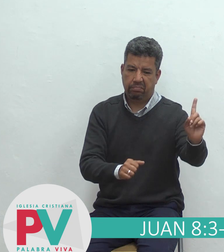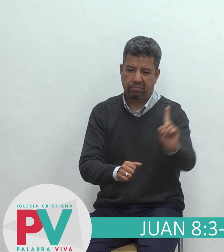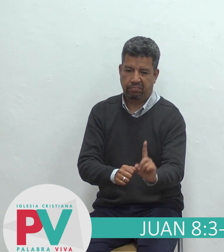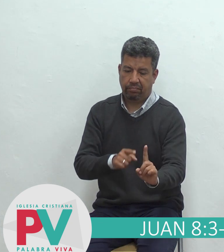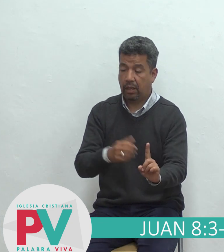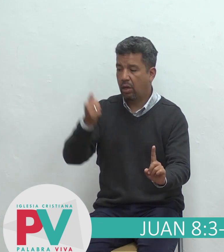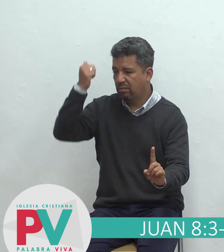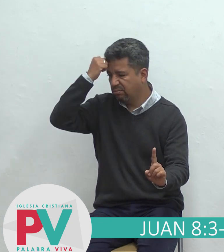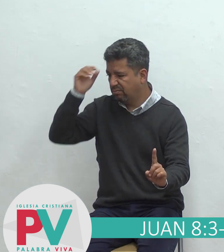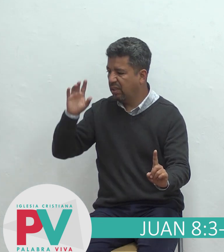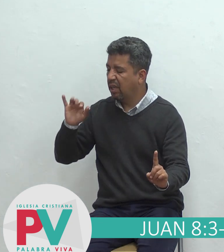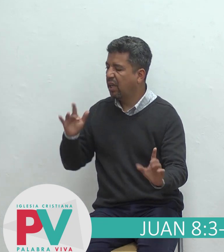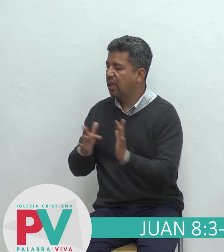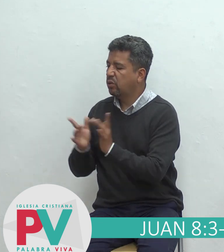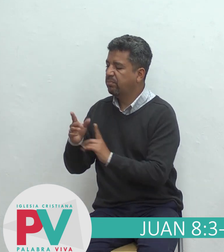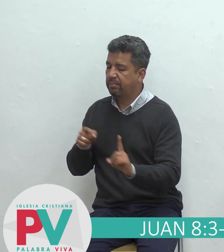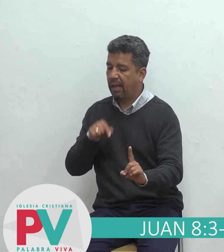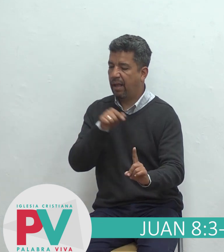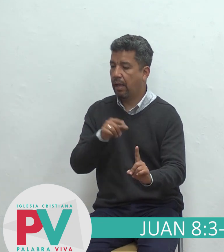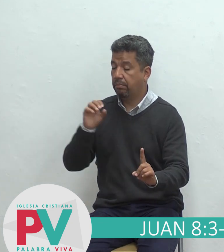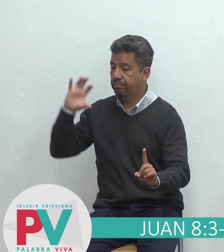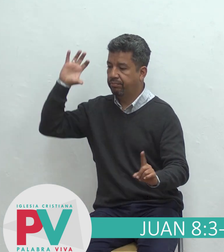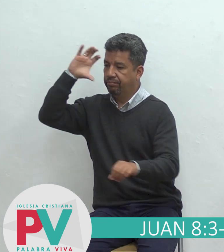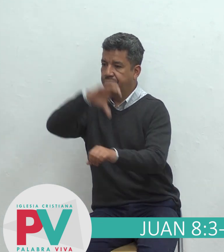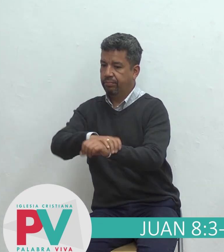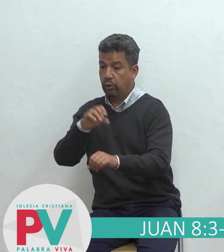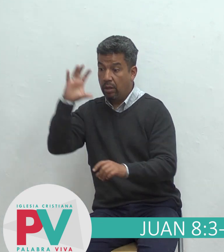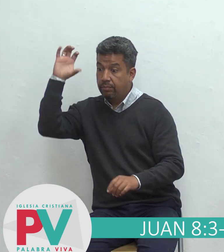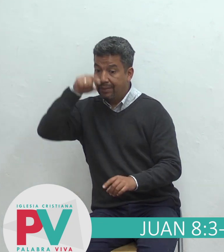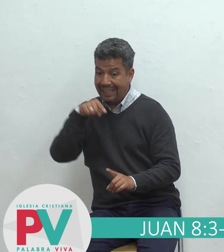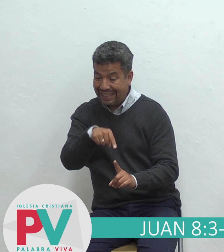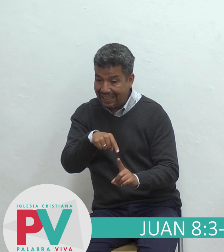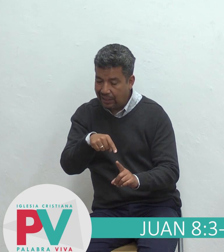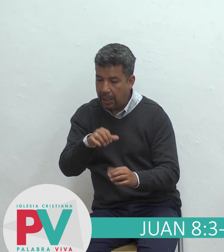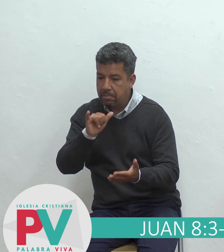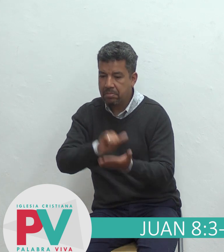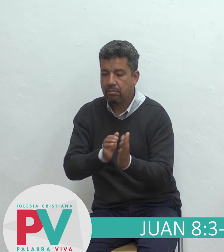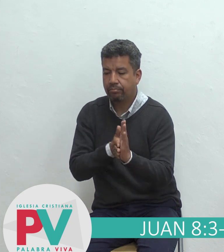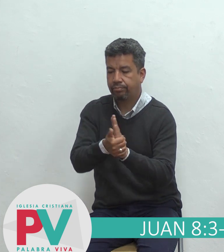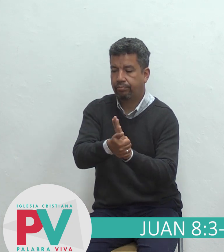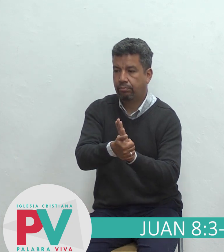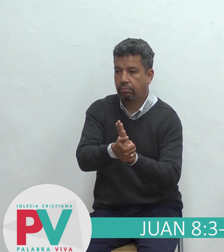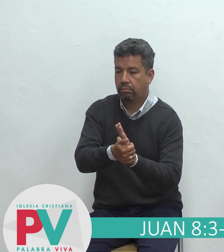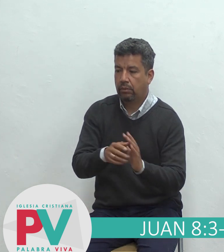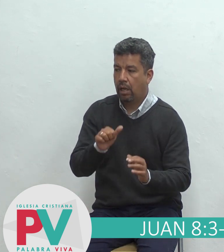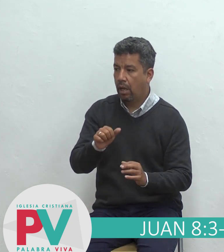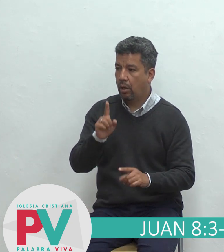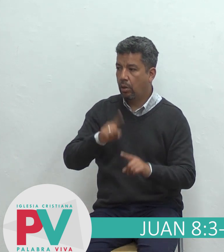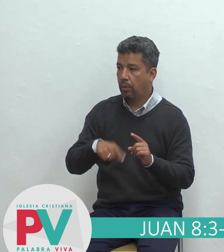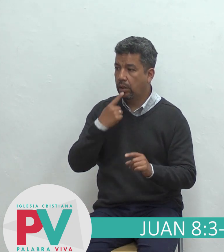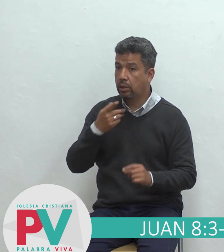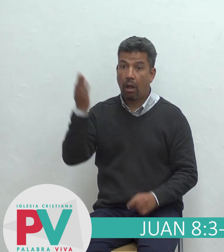dijeron, maestro, esta mujer ha sido sorprendida en el acto mismo del adulterio. Ella no podía decir fue a